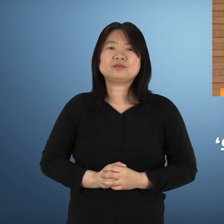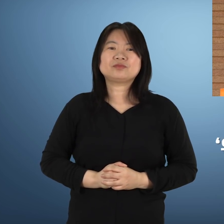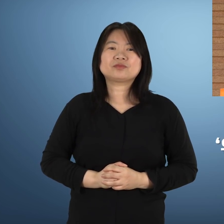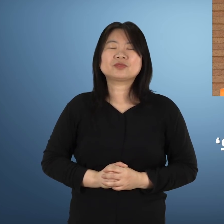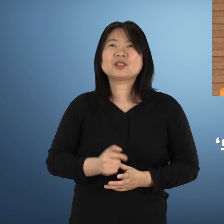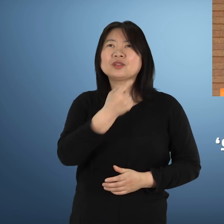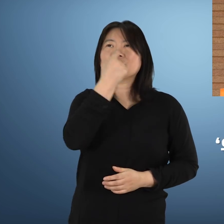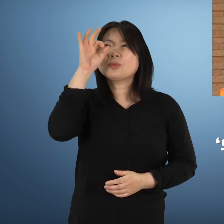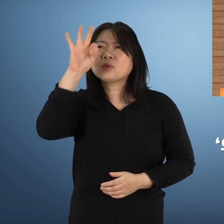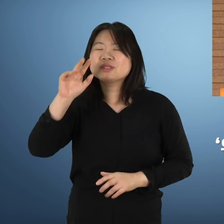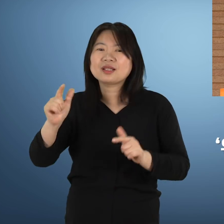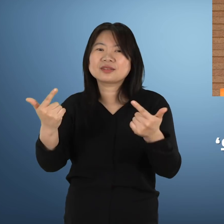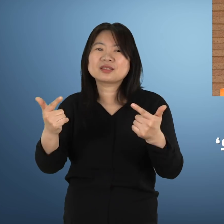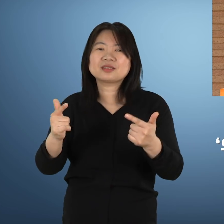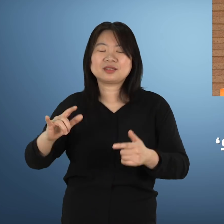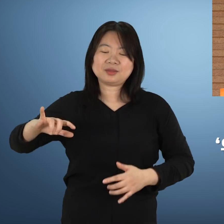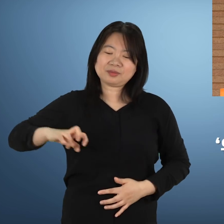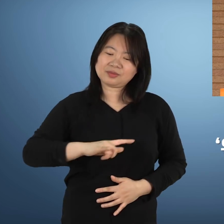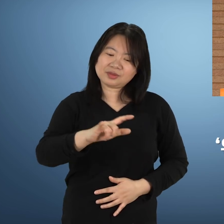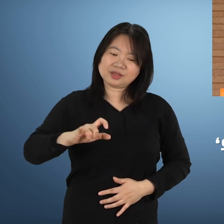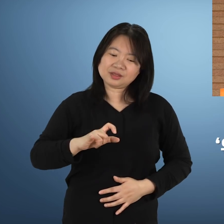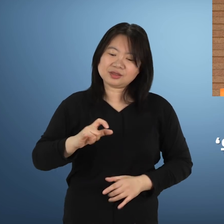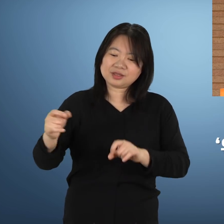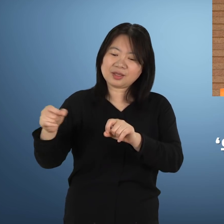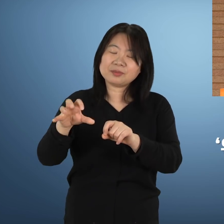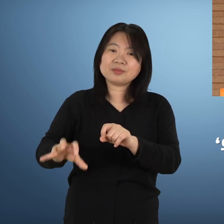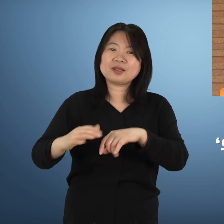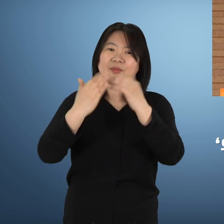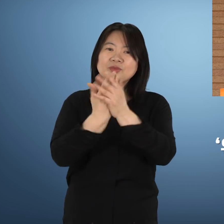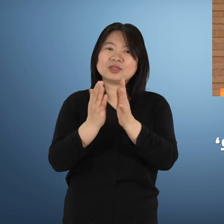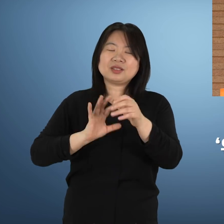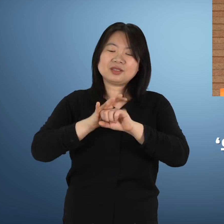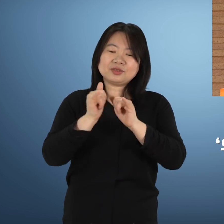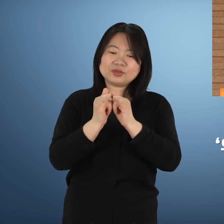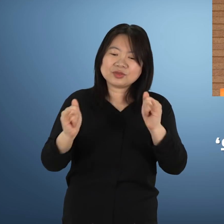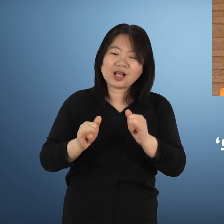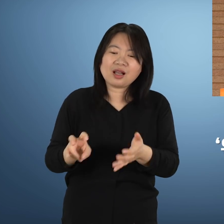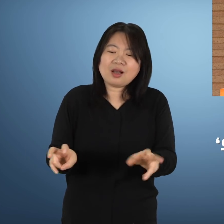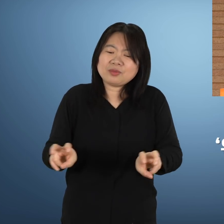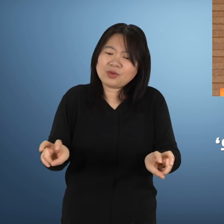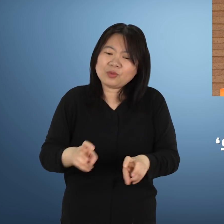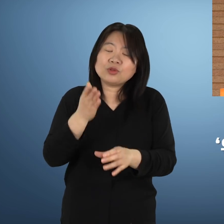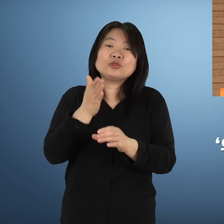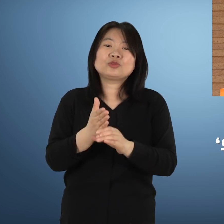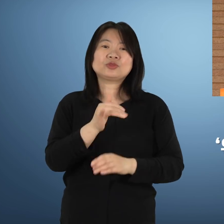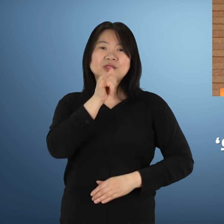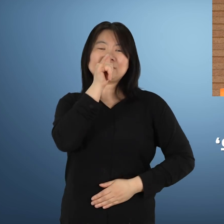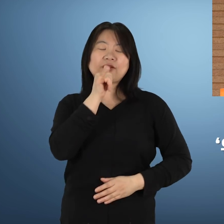이 눈에 보이지 않는 바이러스 앞에 전 인류가 벌벌 떨고 있습니다.